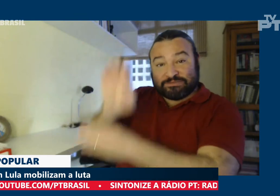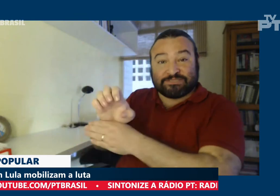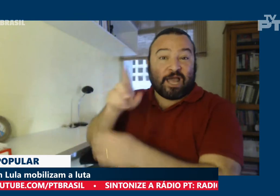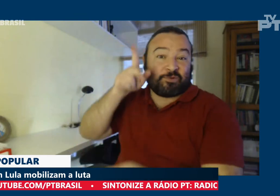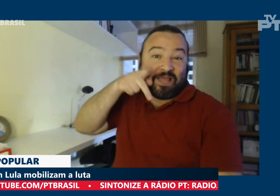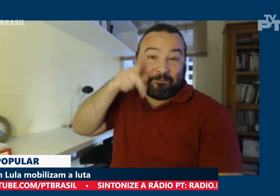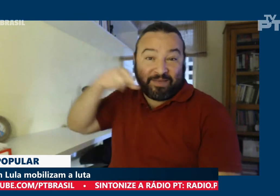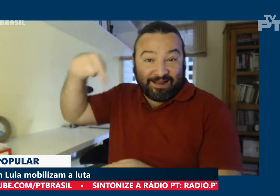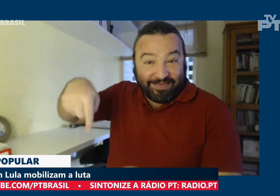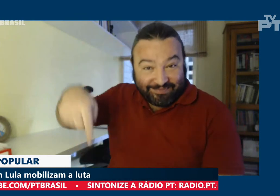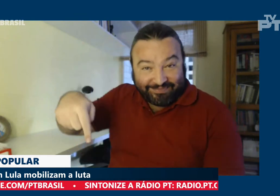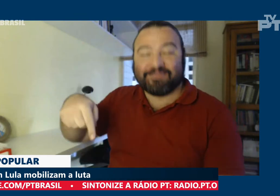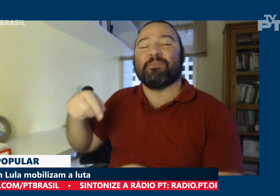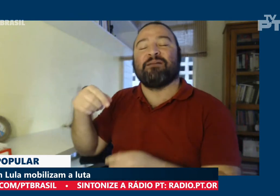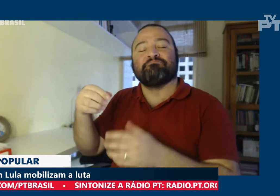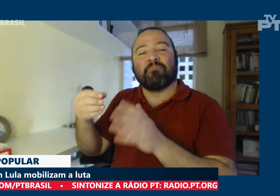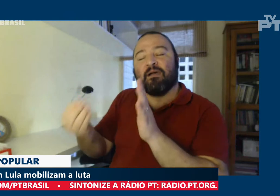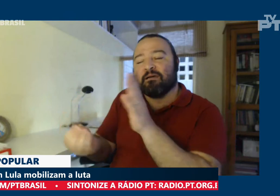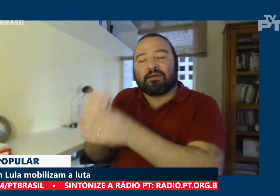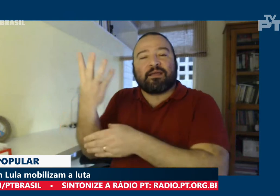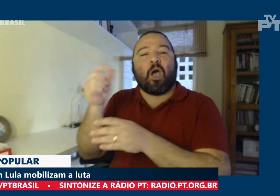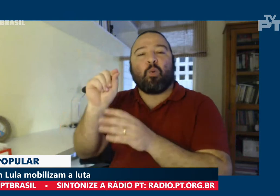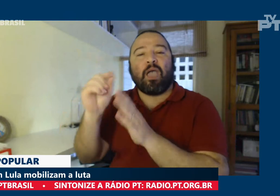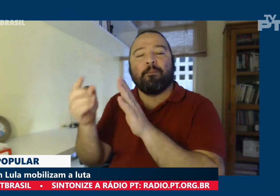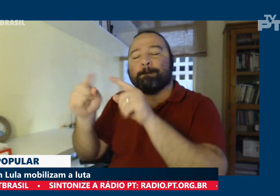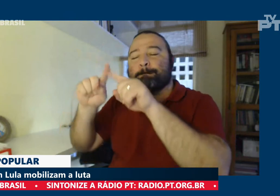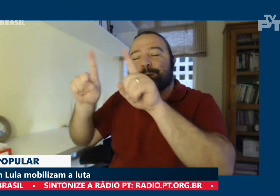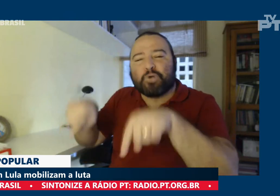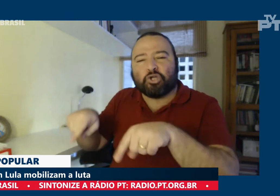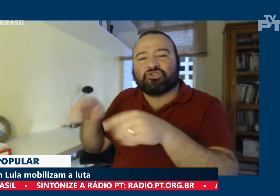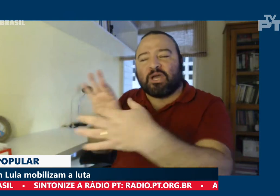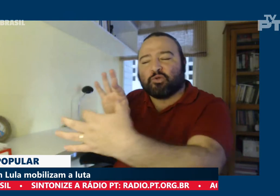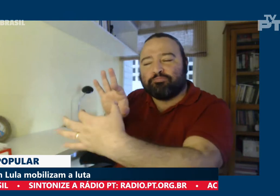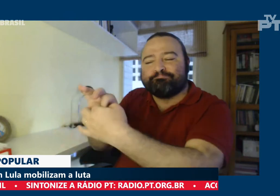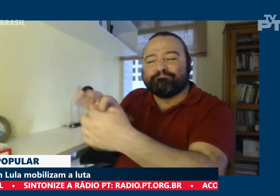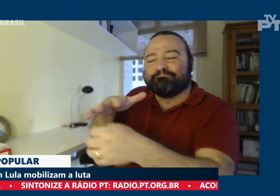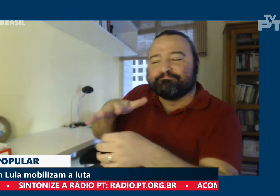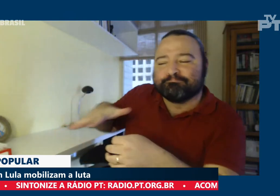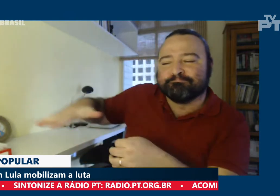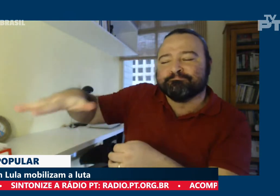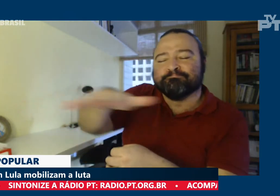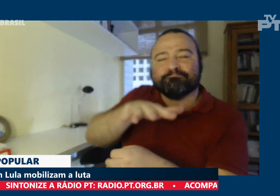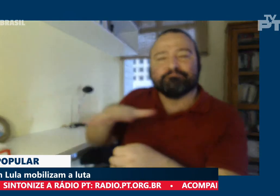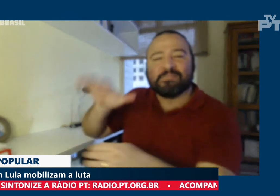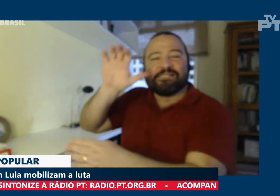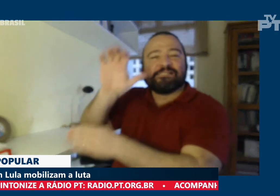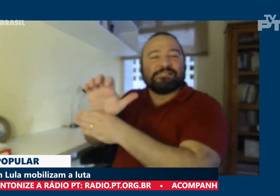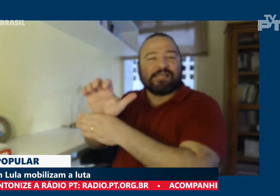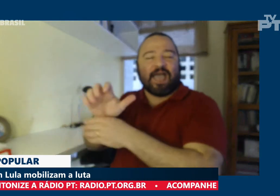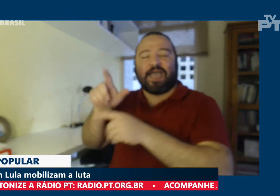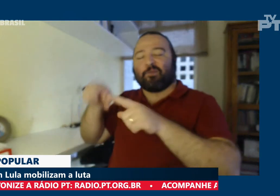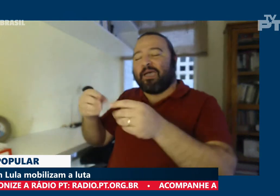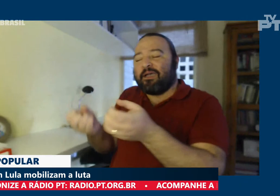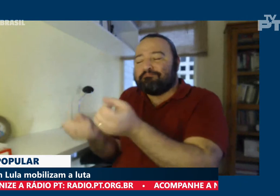como proposta, dentro do estado da Paraíba, a construção